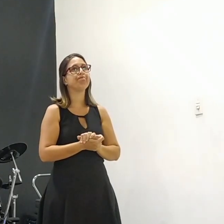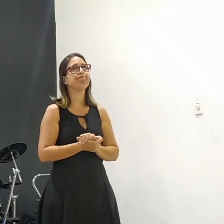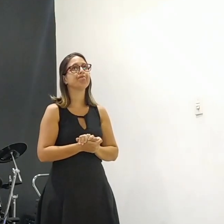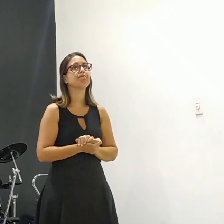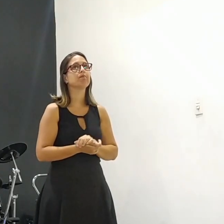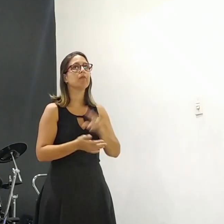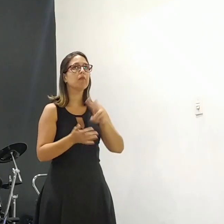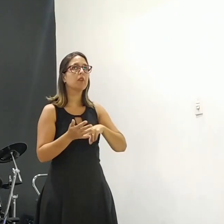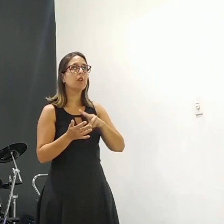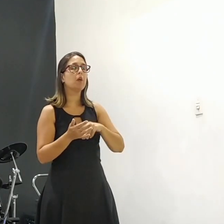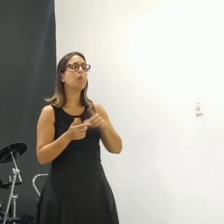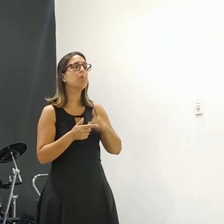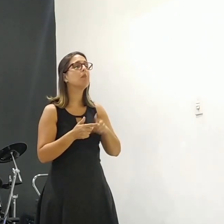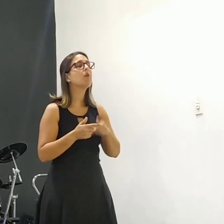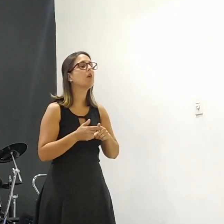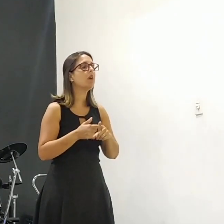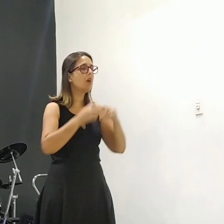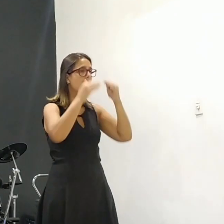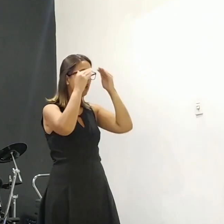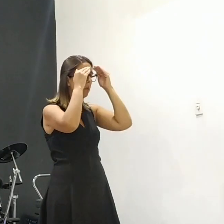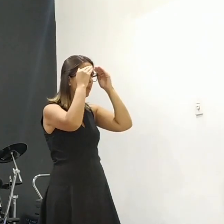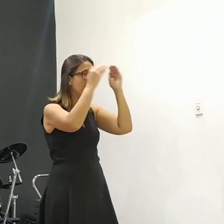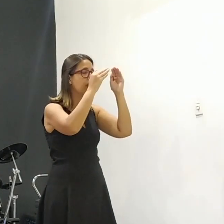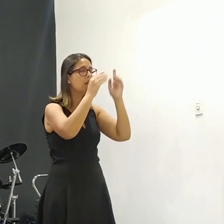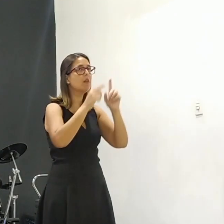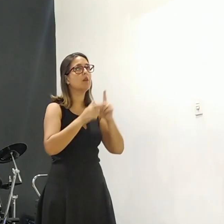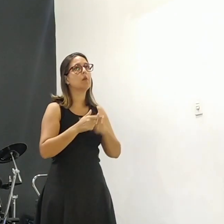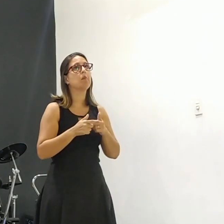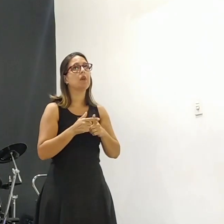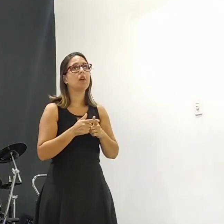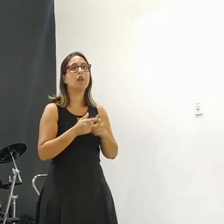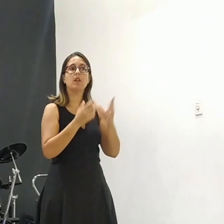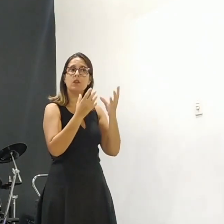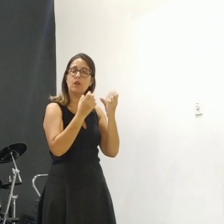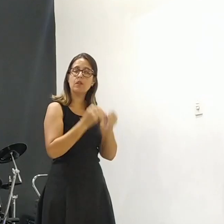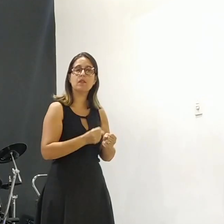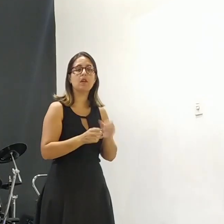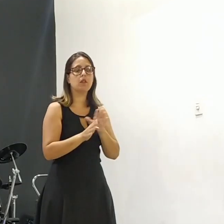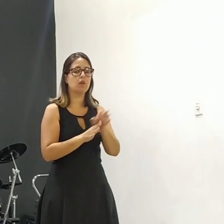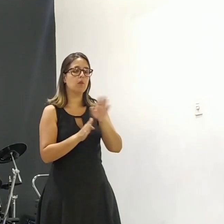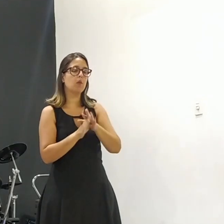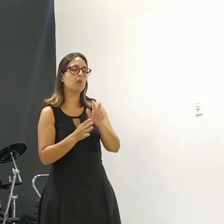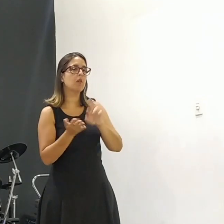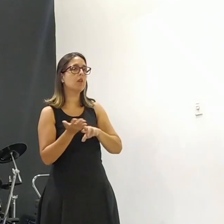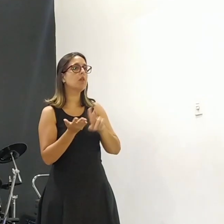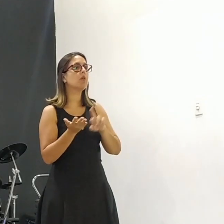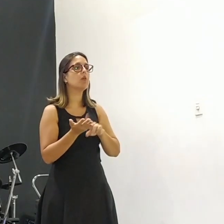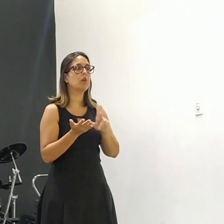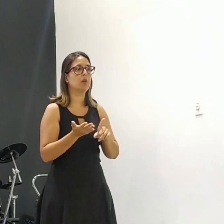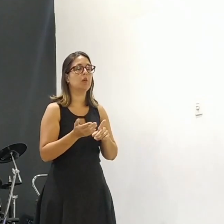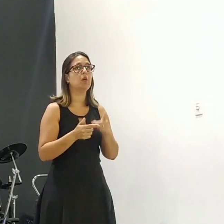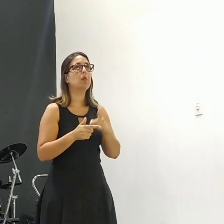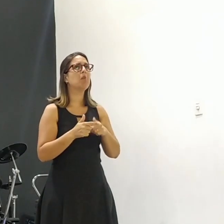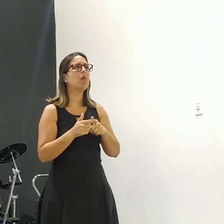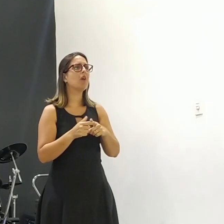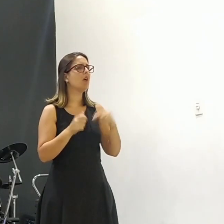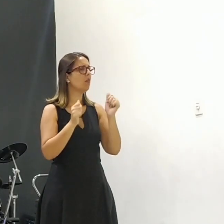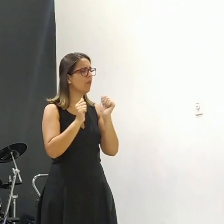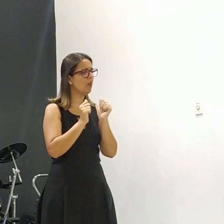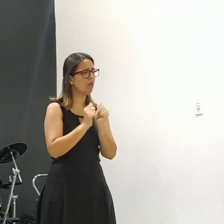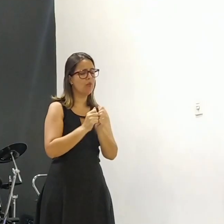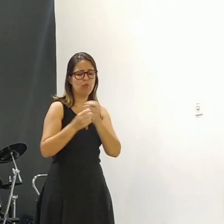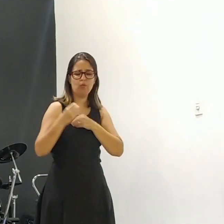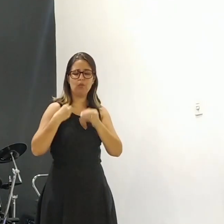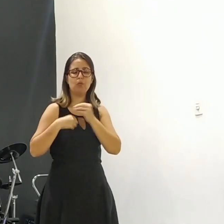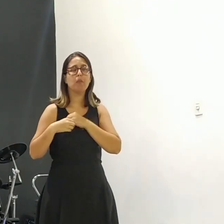faz isso? Porque ele não aceita o conselho do ímpio, porque ele não se detém no caminho dos